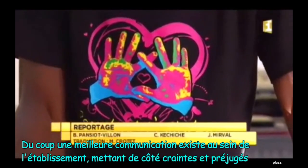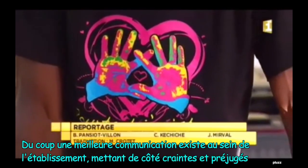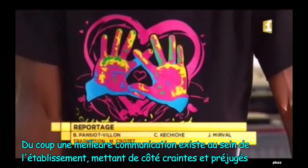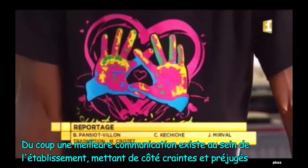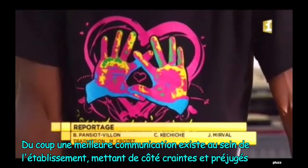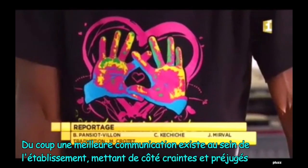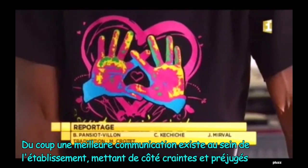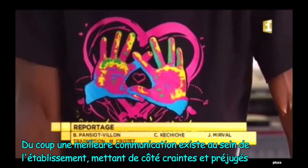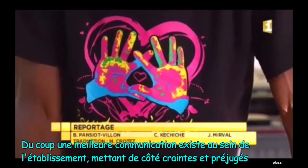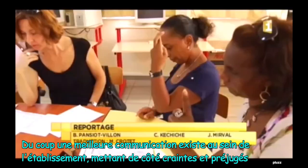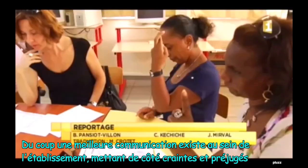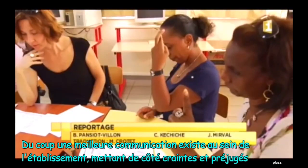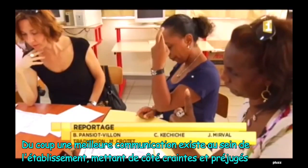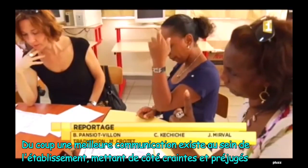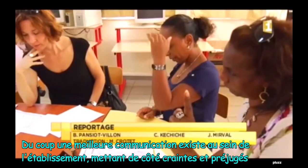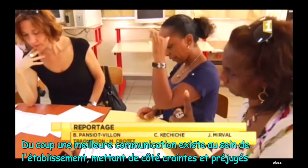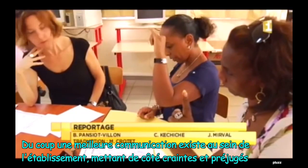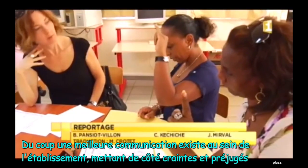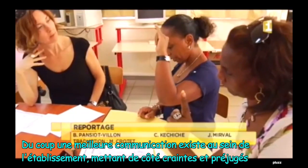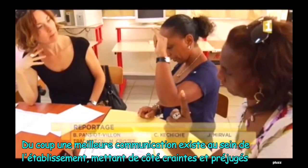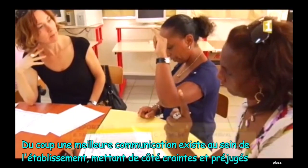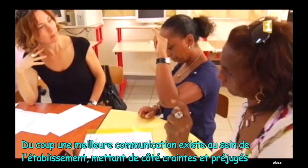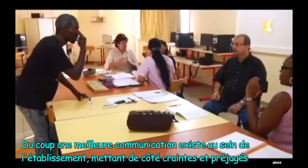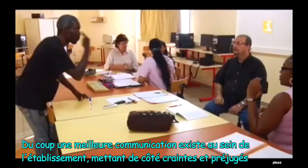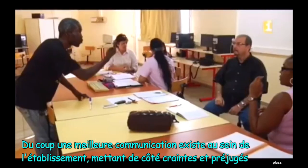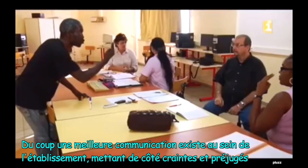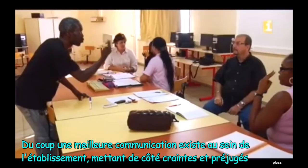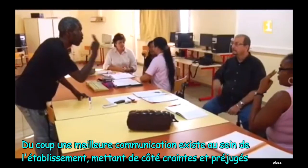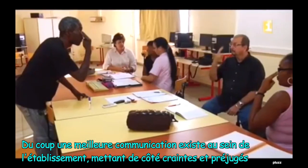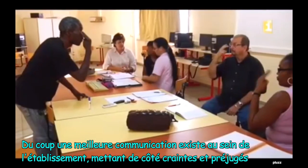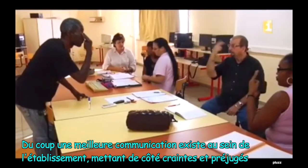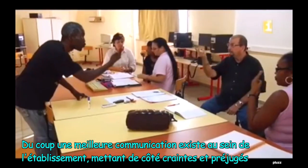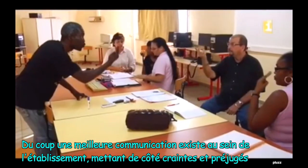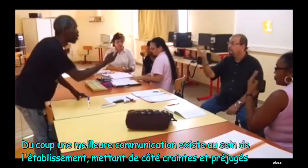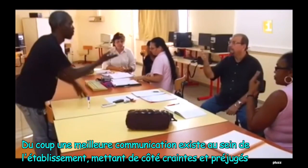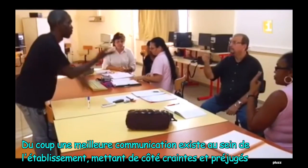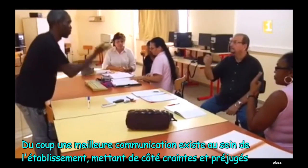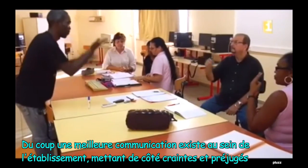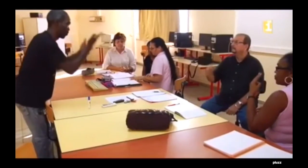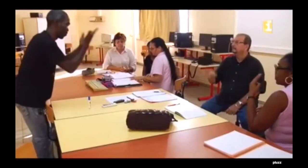Du coup, une meilleure communication existe au sein de l'établissement, mettant de côté craintes et préjugés.